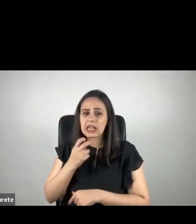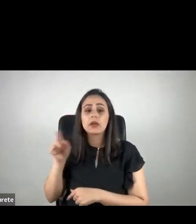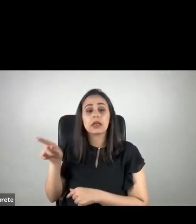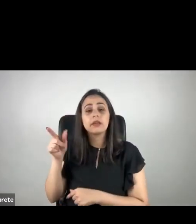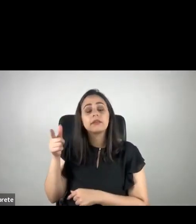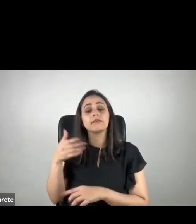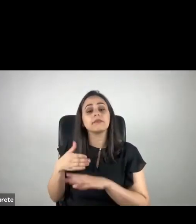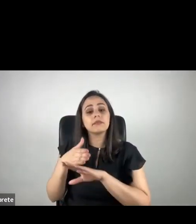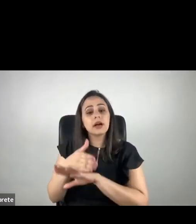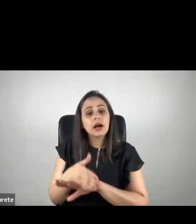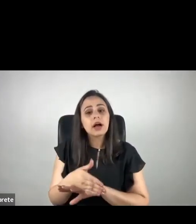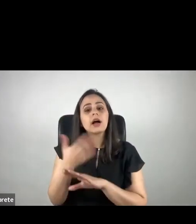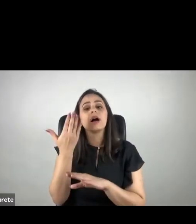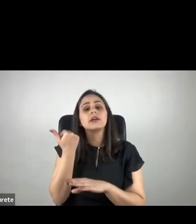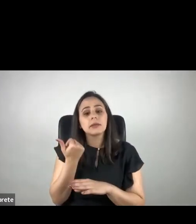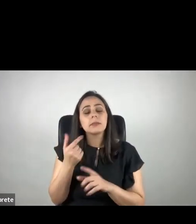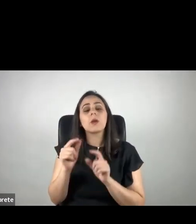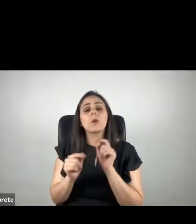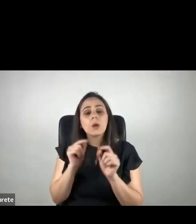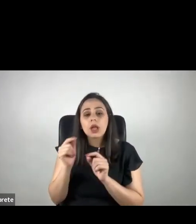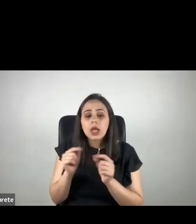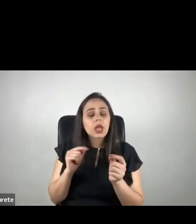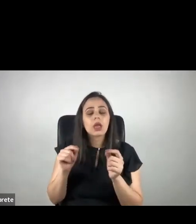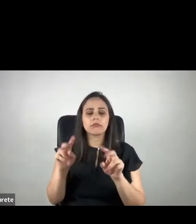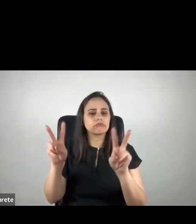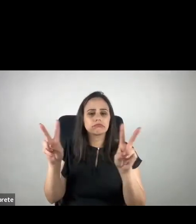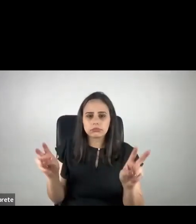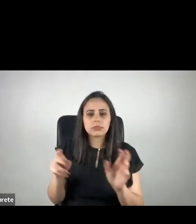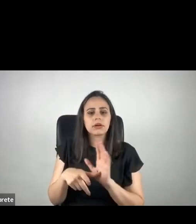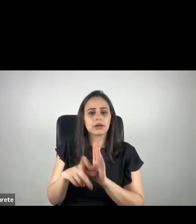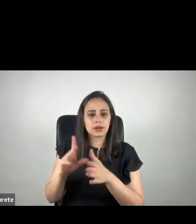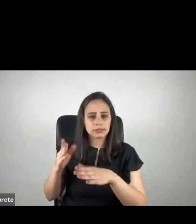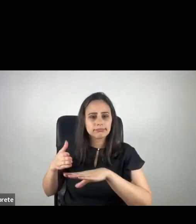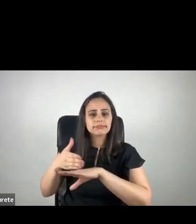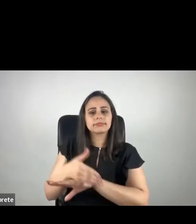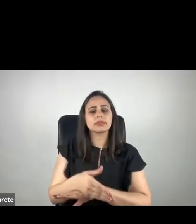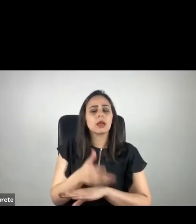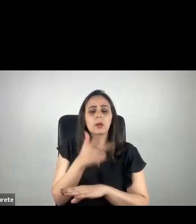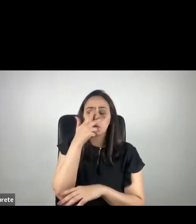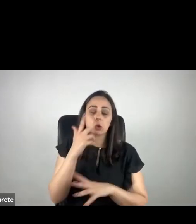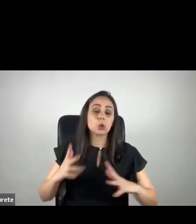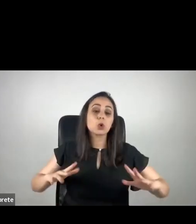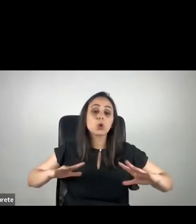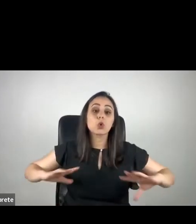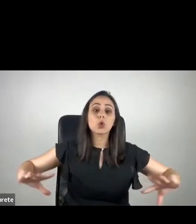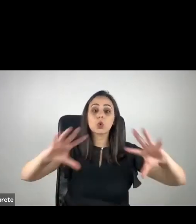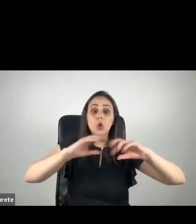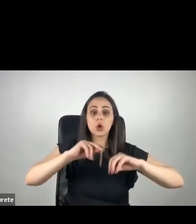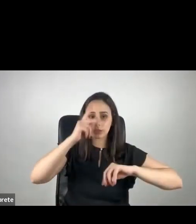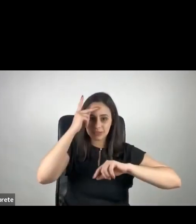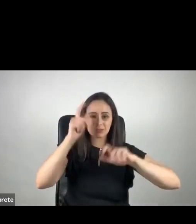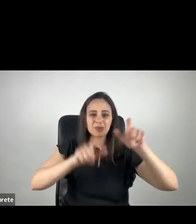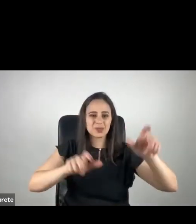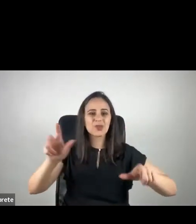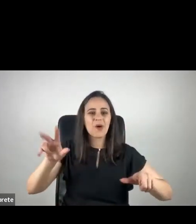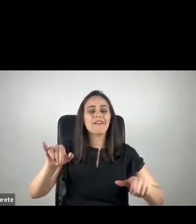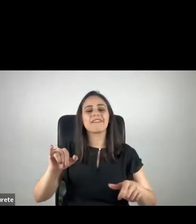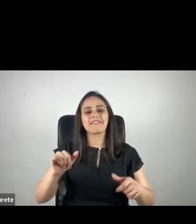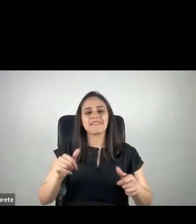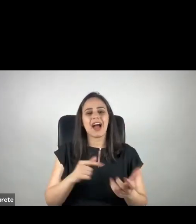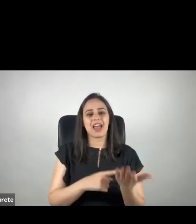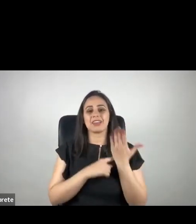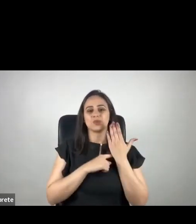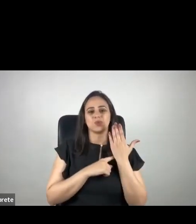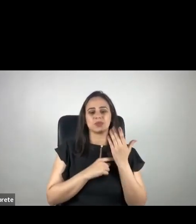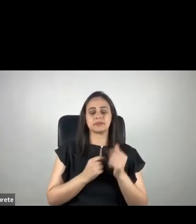se beneficiar. Eu acredito que todos vocês vão se beneficiar muito. Segundo ponto,